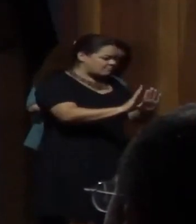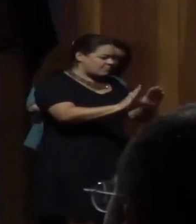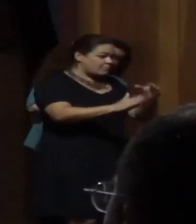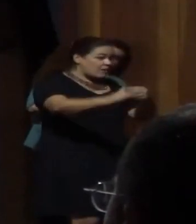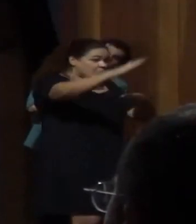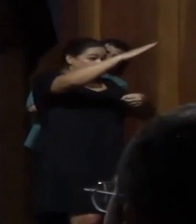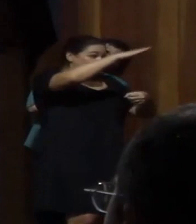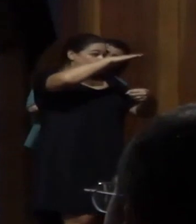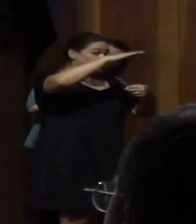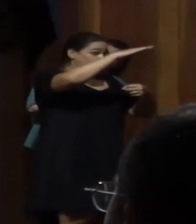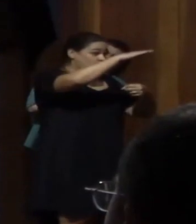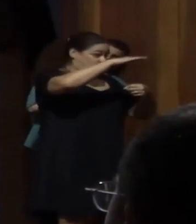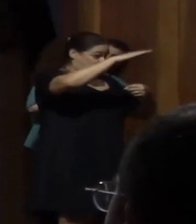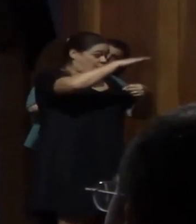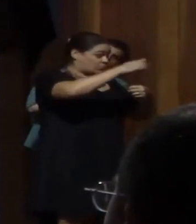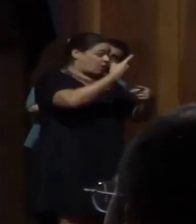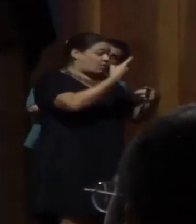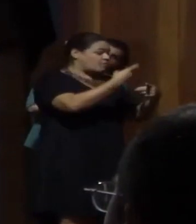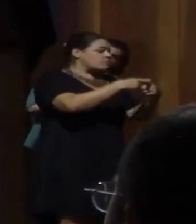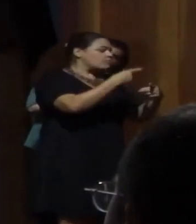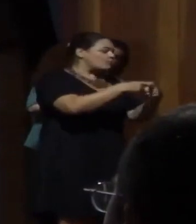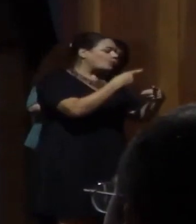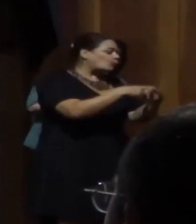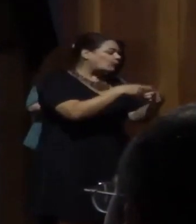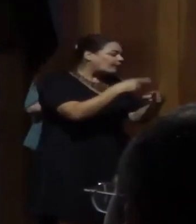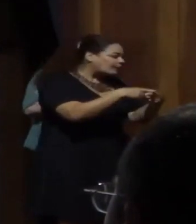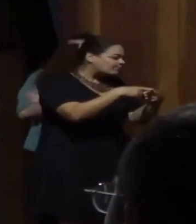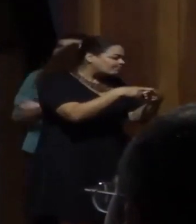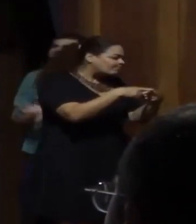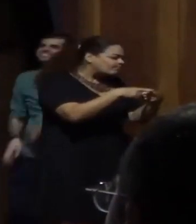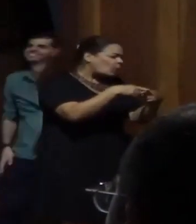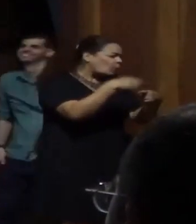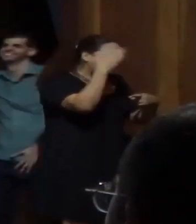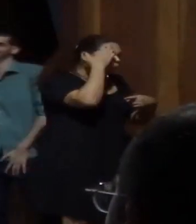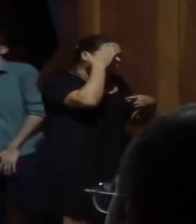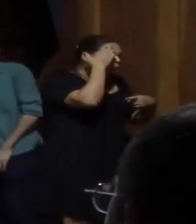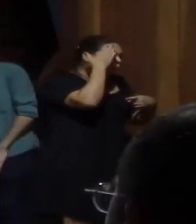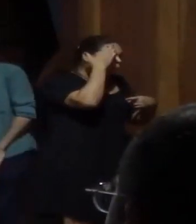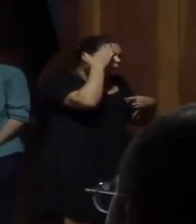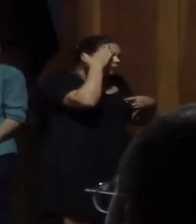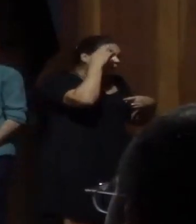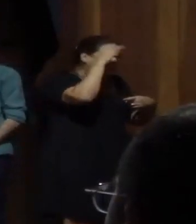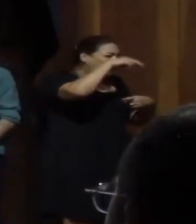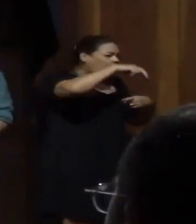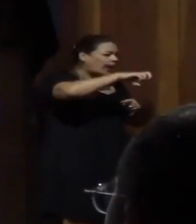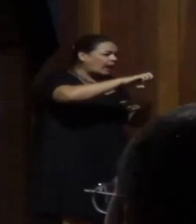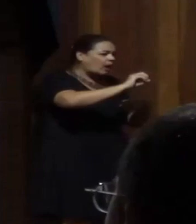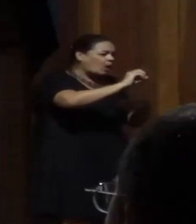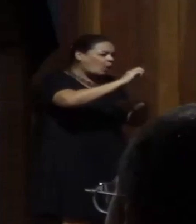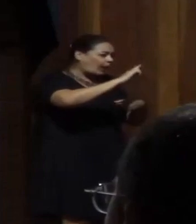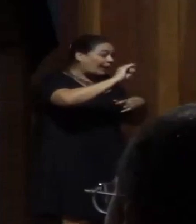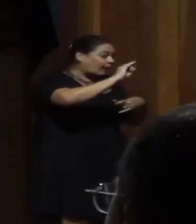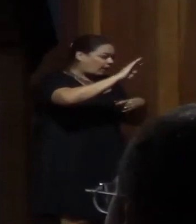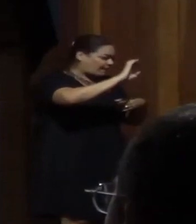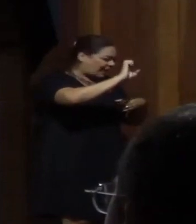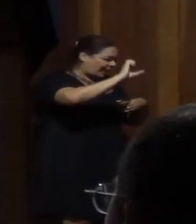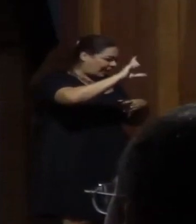interesse neoliberal será o determinador das nuances e das diretrizes a serem estabelecidas.